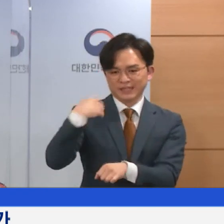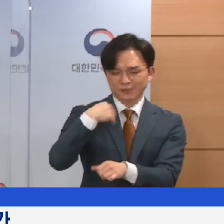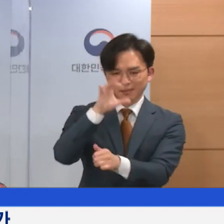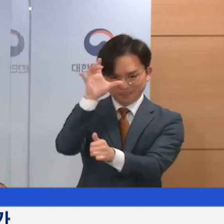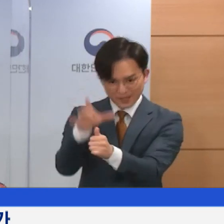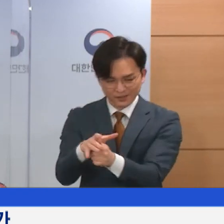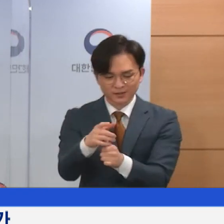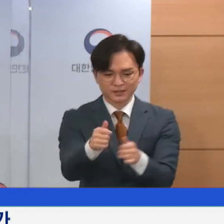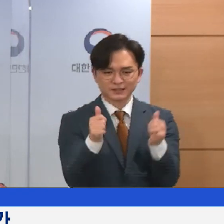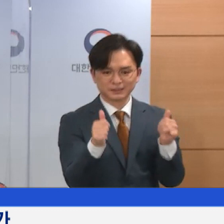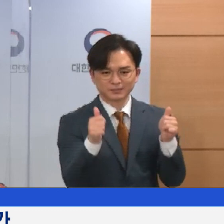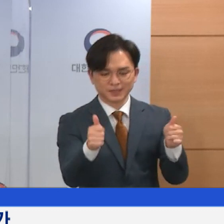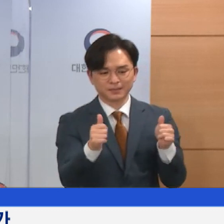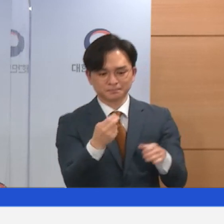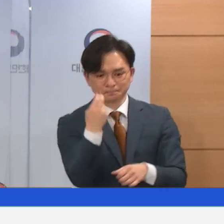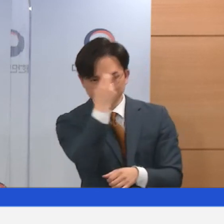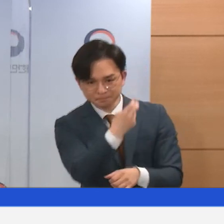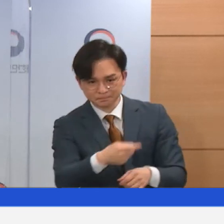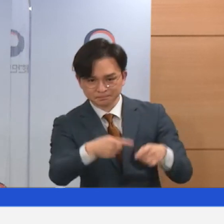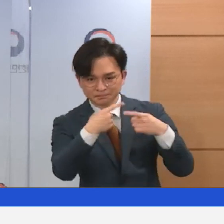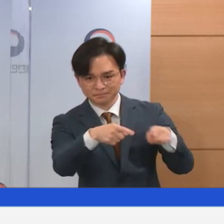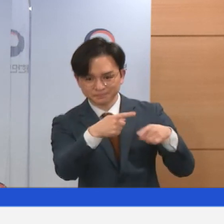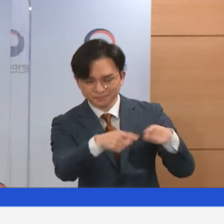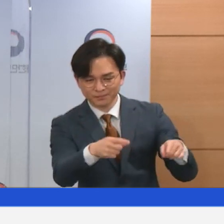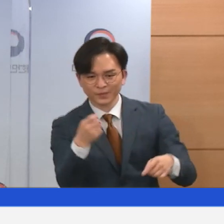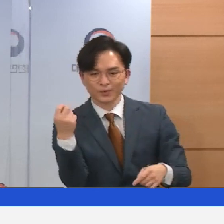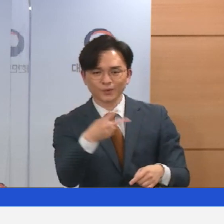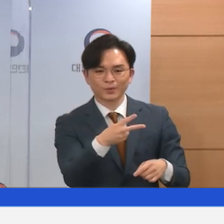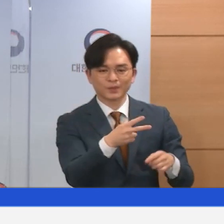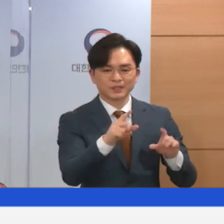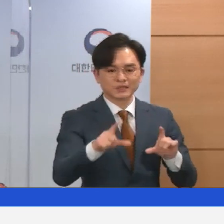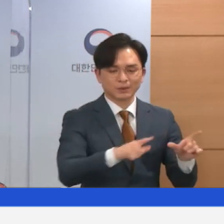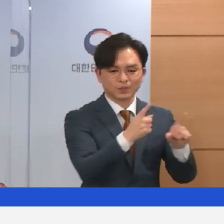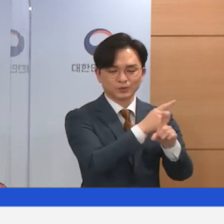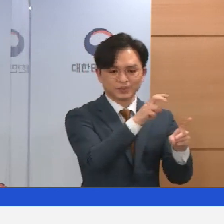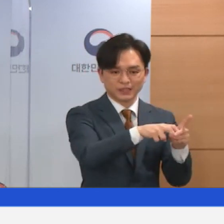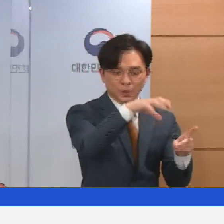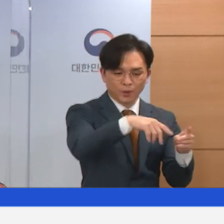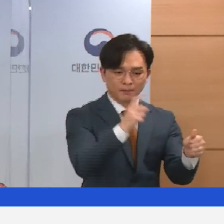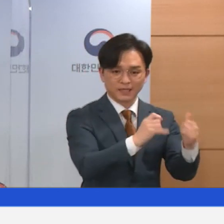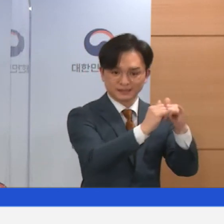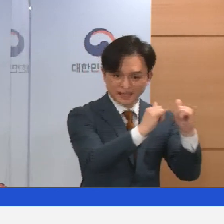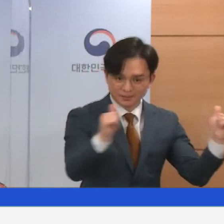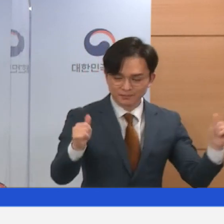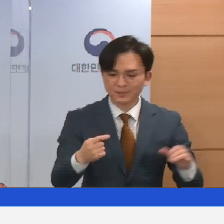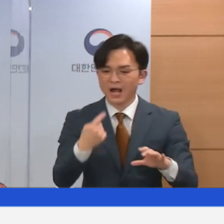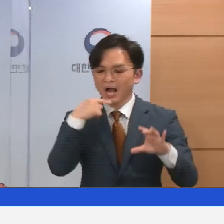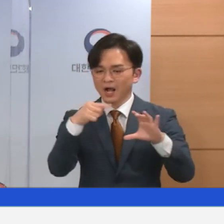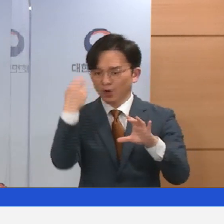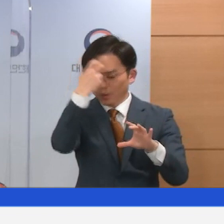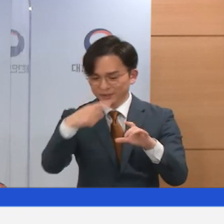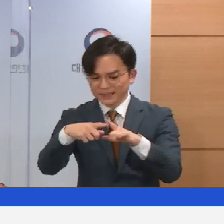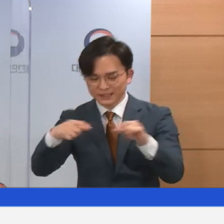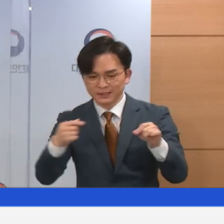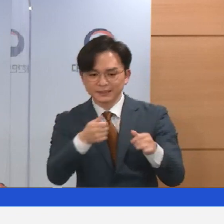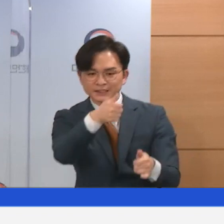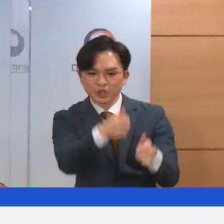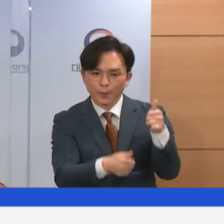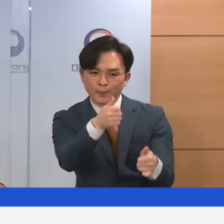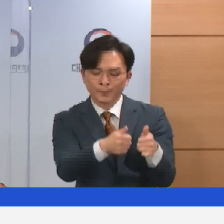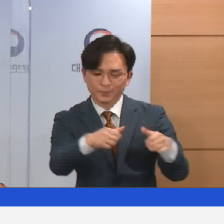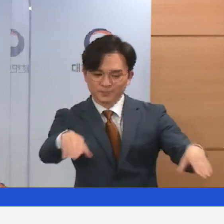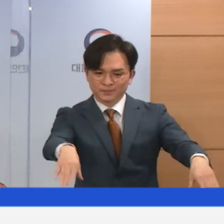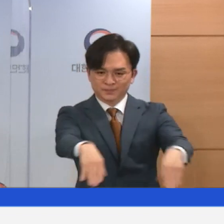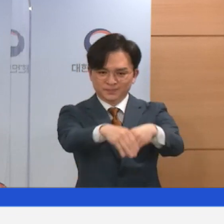와 인상 기관을 연계하여 임상 검체 확보를 지원하는 등 통상 8개월 이 소요되는 개발기간을